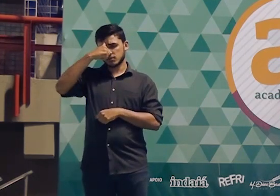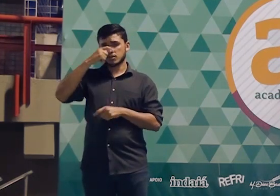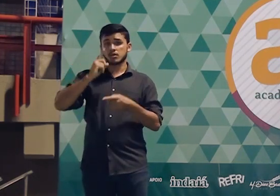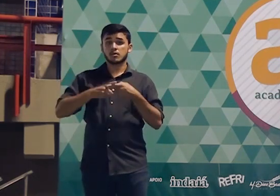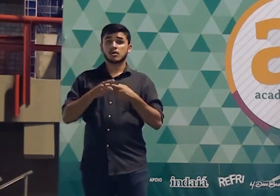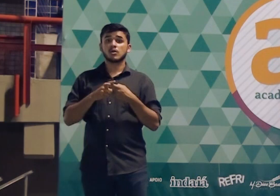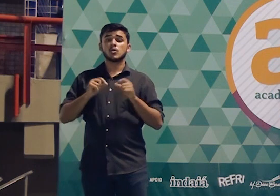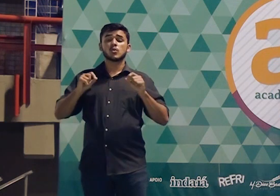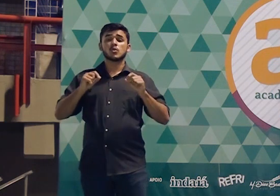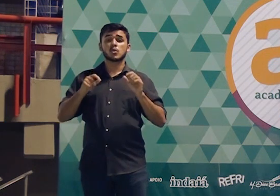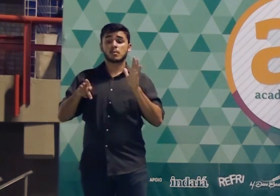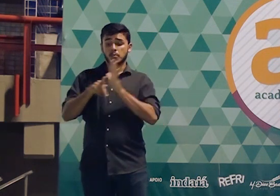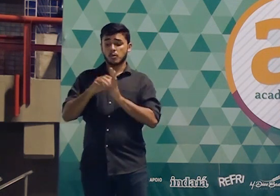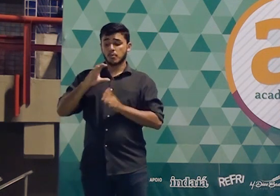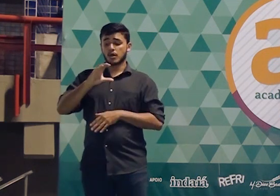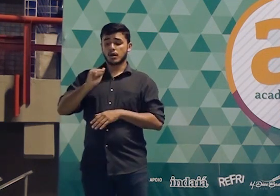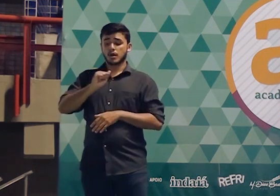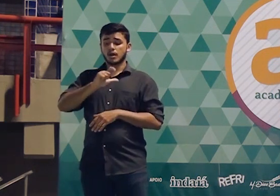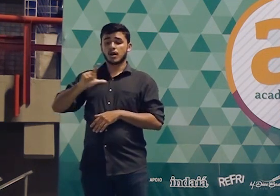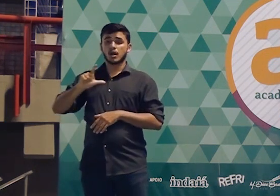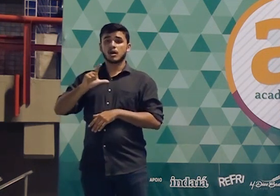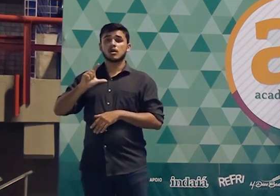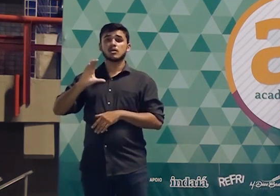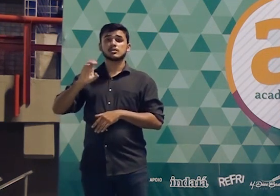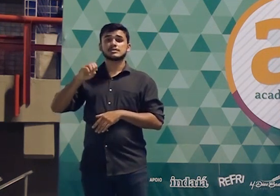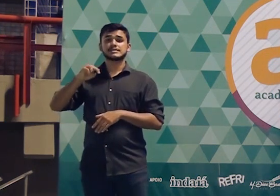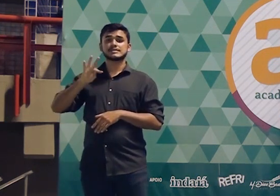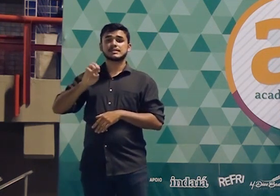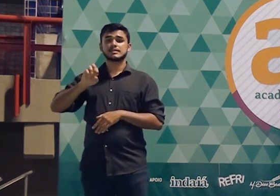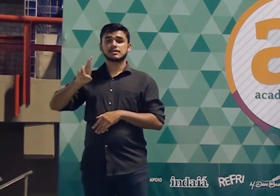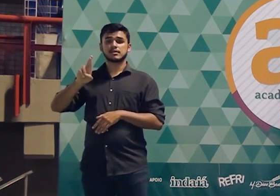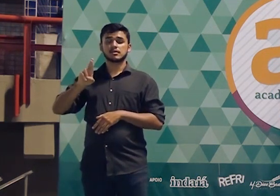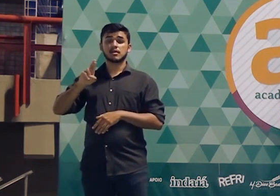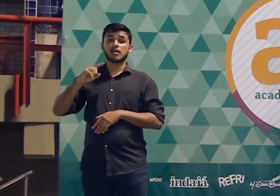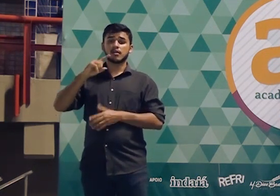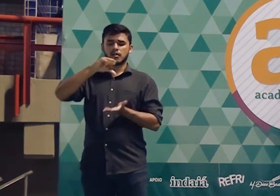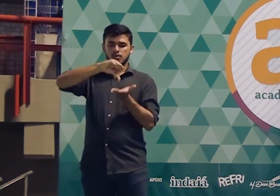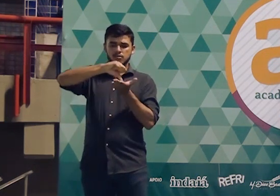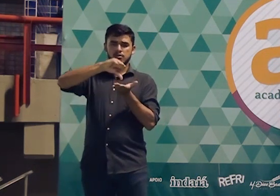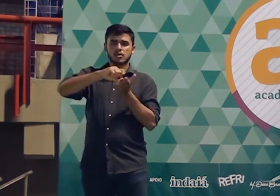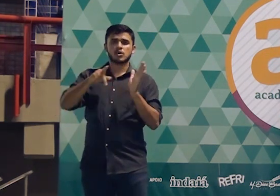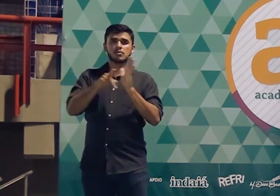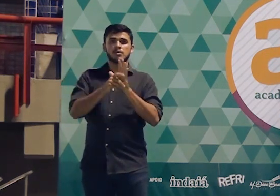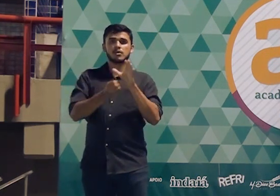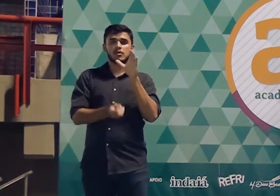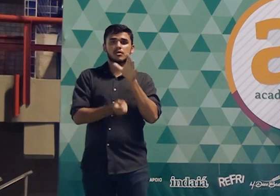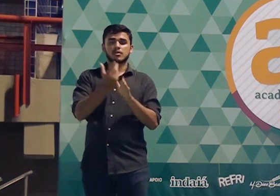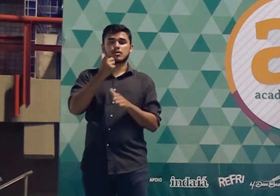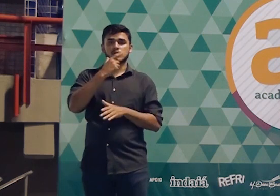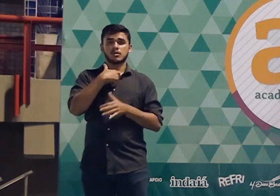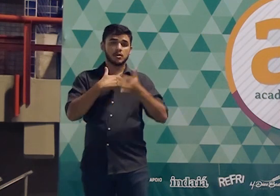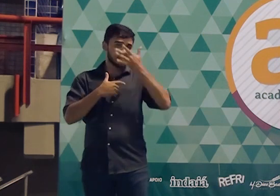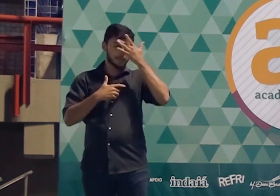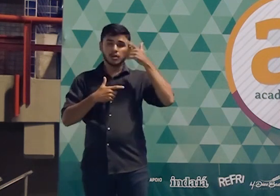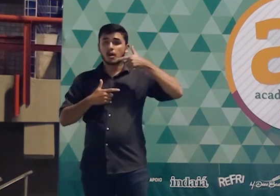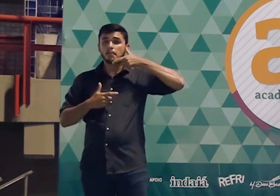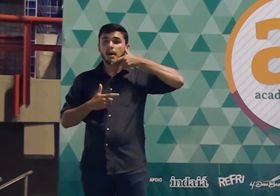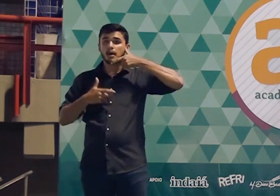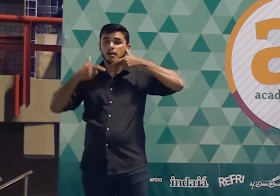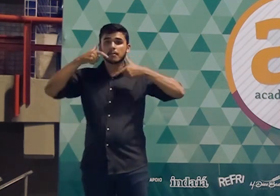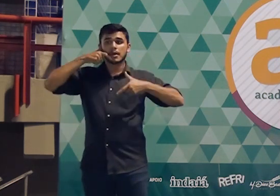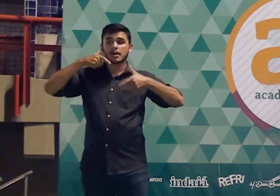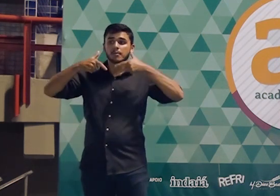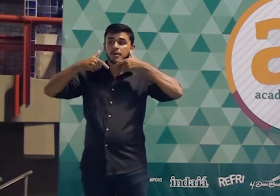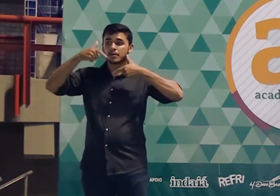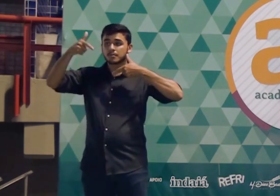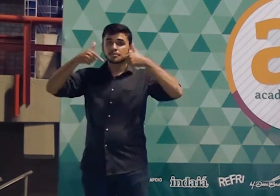call centers do mundo são na Índia. Alguém já recebeu alguma ligação da Índia aqui? Ninguém,